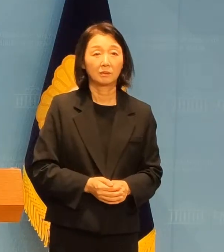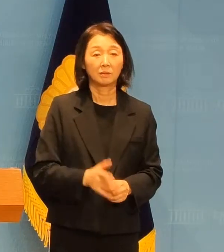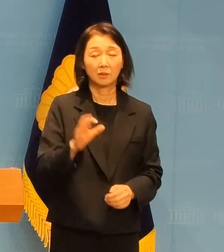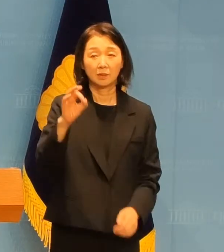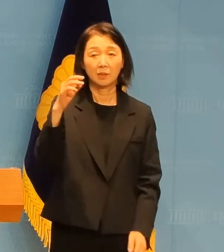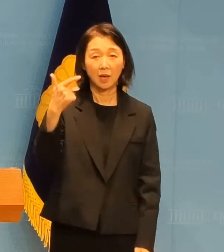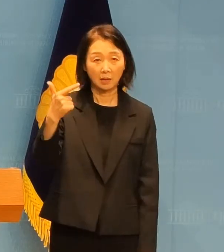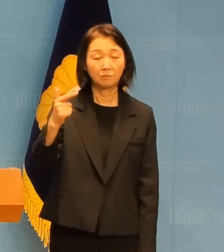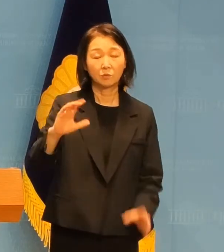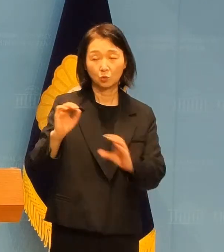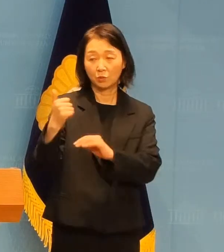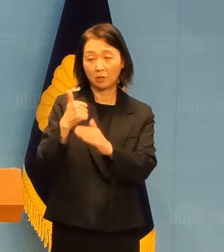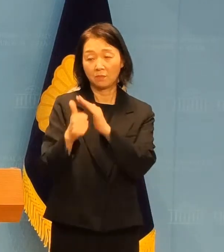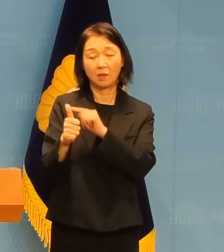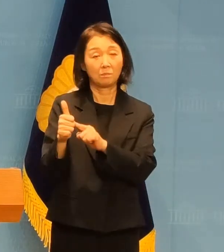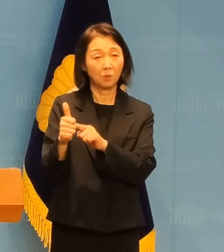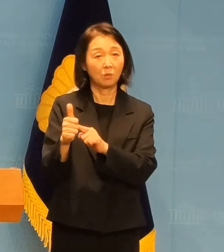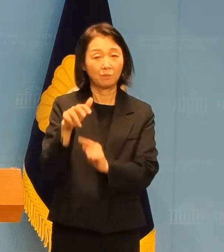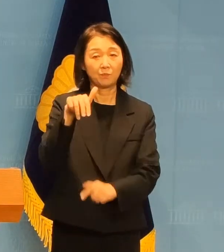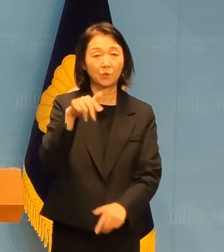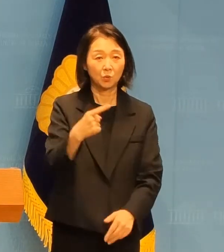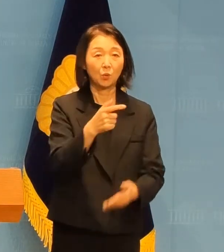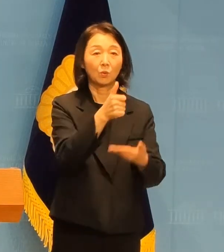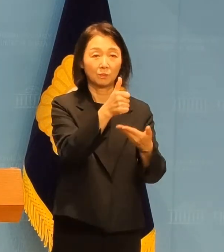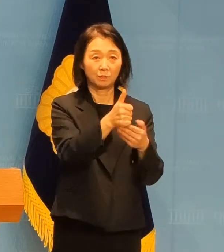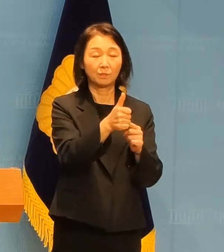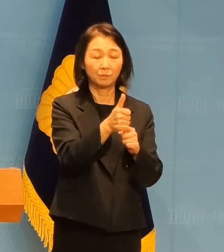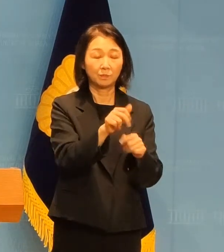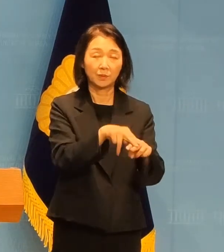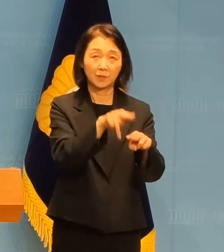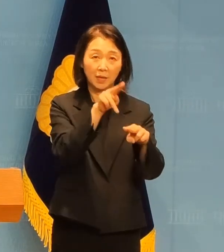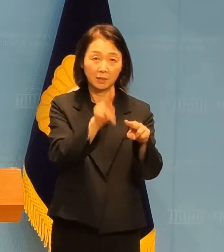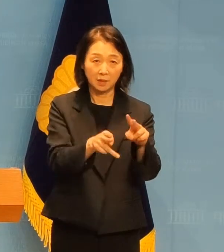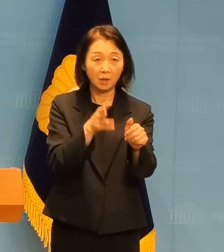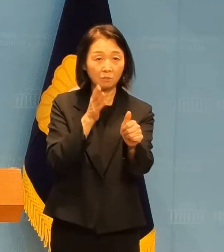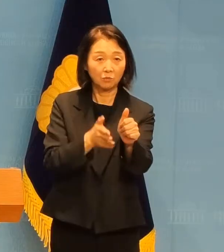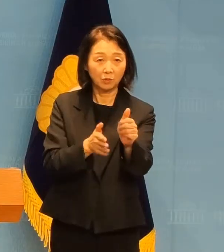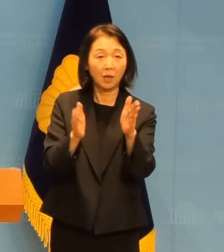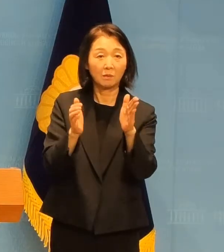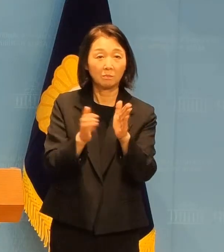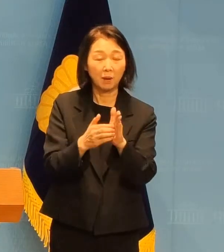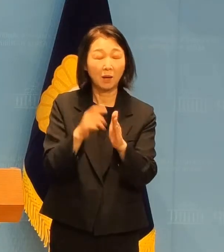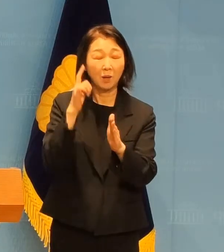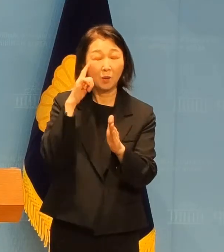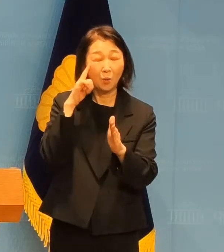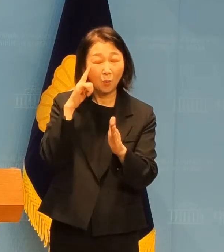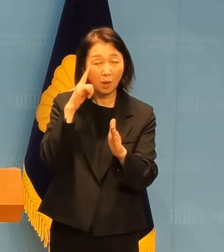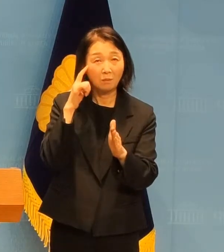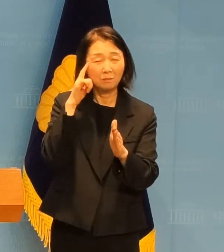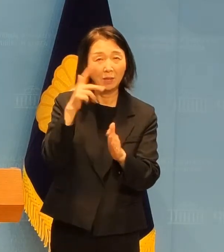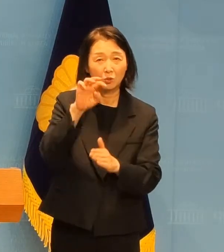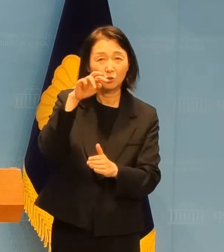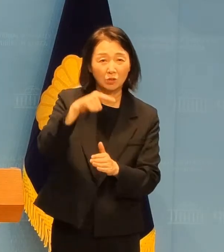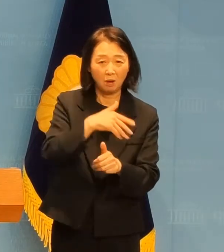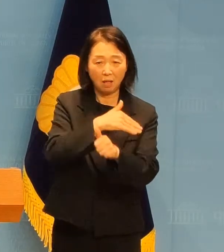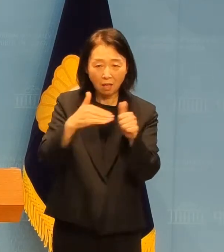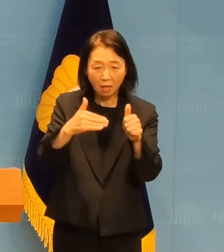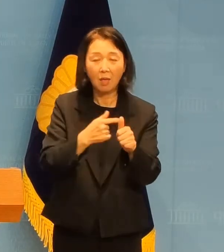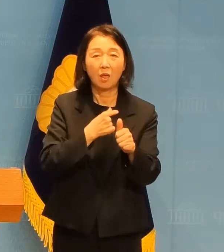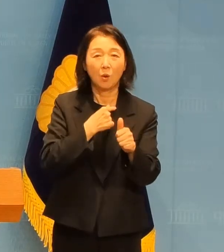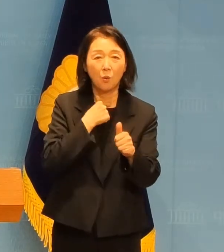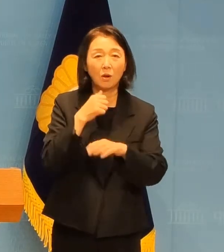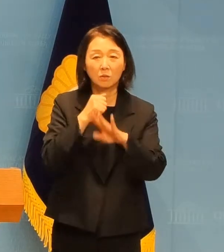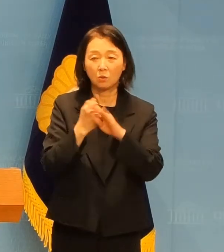한동훈 전 국민의힘 대표가 조희대 대법원장 사퇴 요구를 숙청 시도라 비난하며 본질을